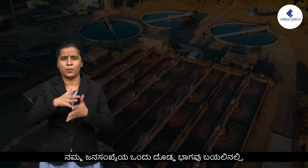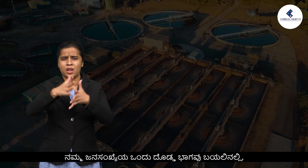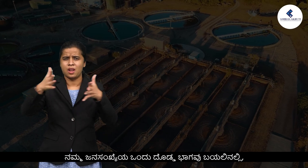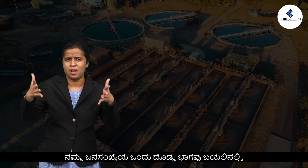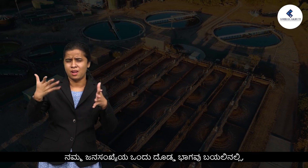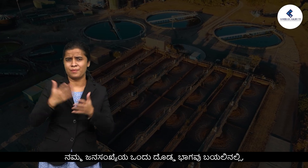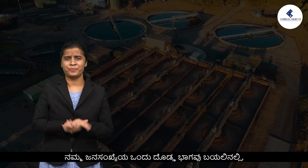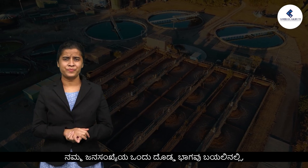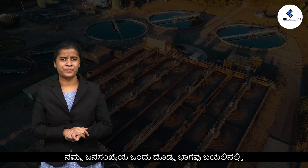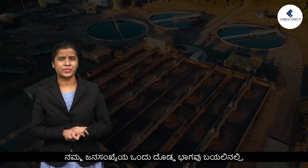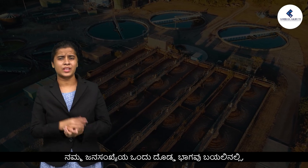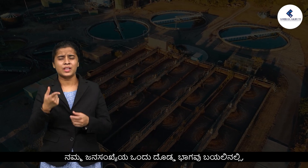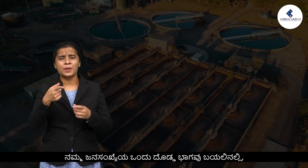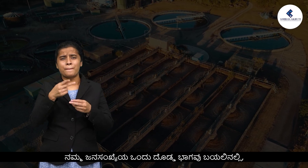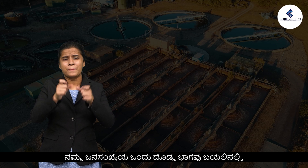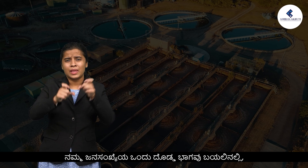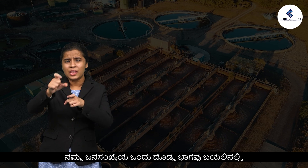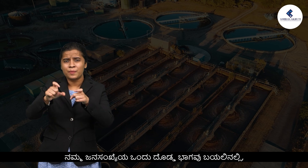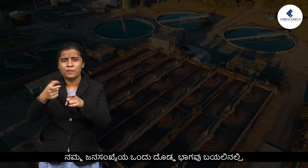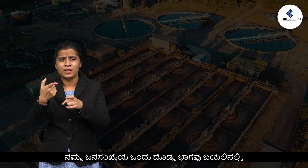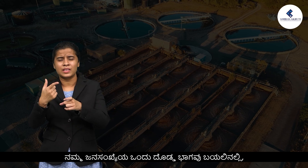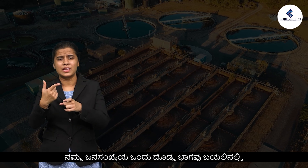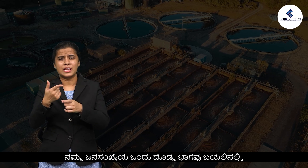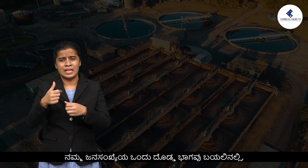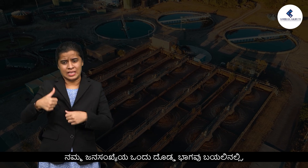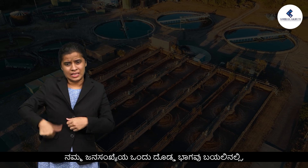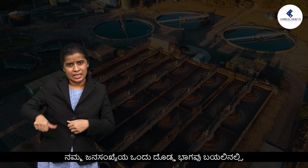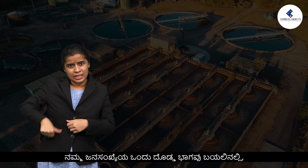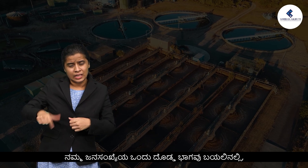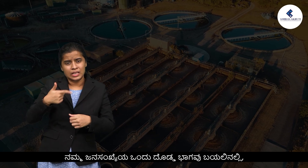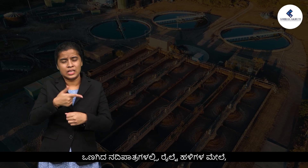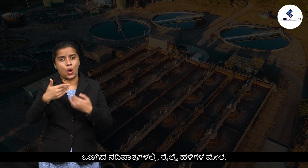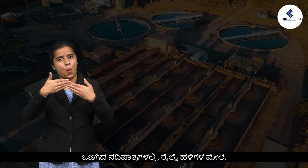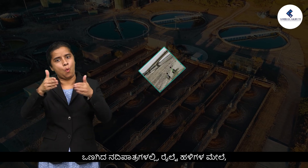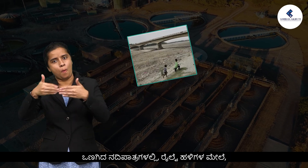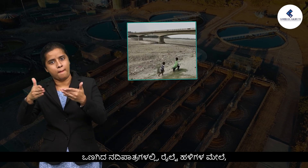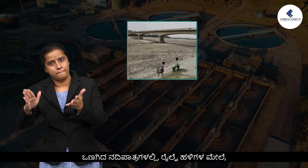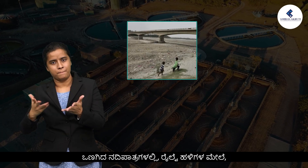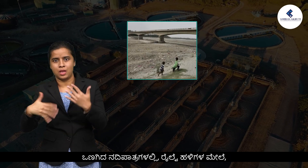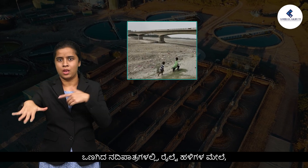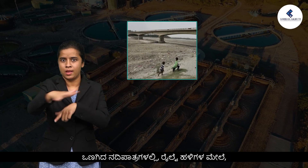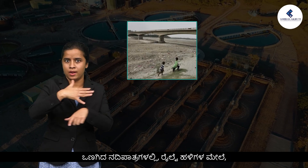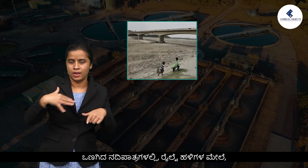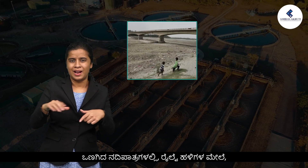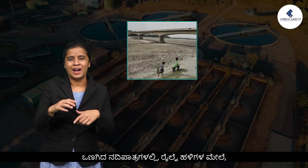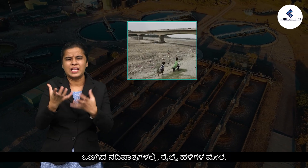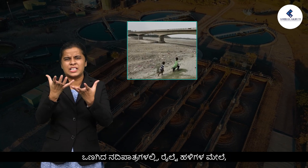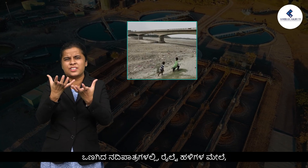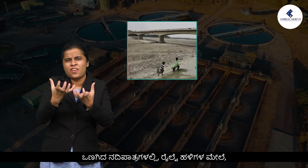ನಮ್ಮ ಜನಸಂಖ್ಯೆಯ ಒಂದು ದೊಡ್ಡ ಭಾಗವು ಬಯಲಿನಲ್ಲಿ, ಒಣಗಿದ ನದಿ